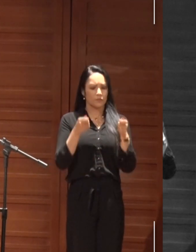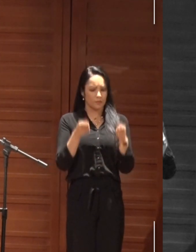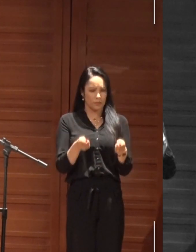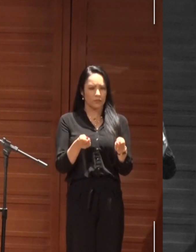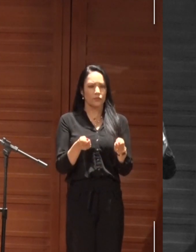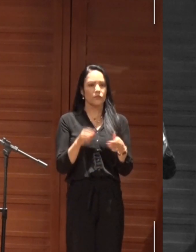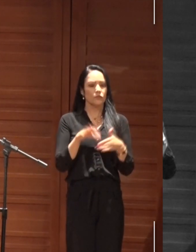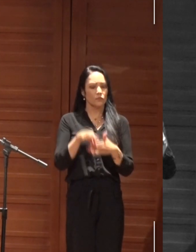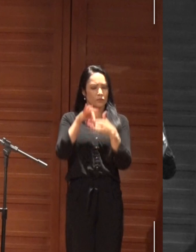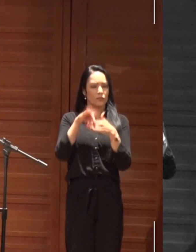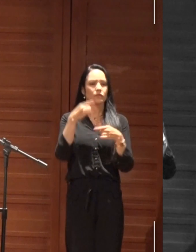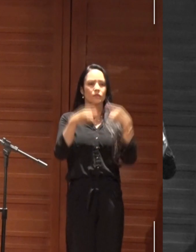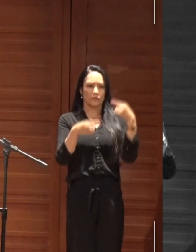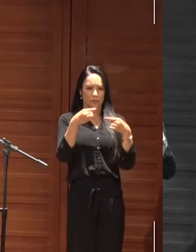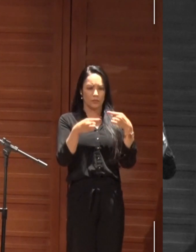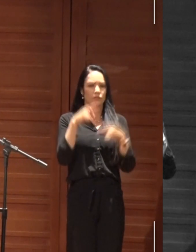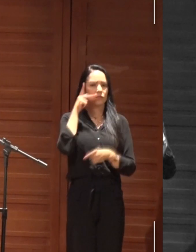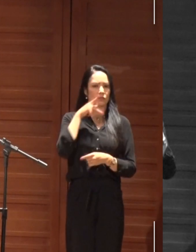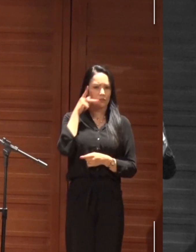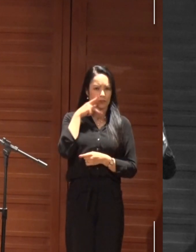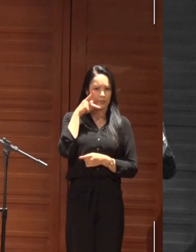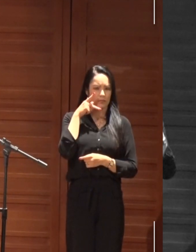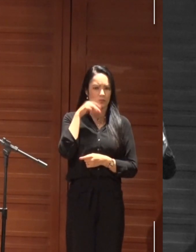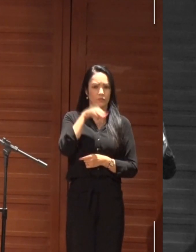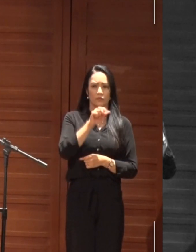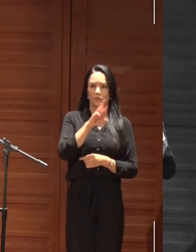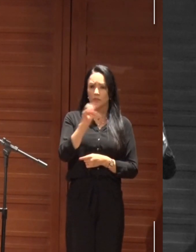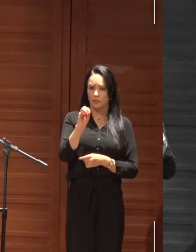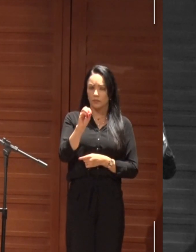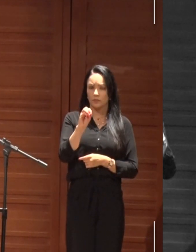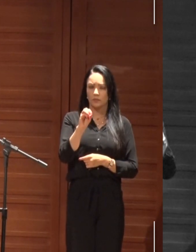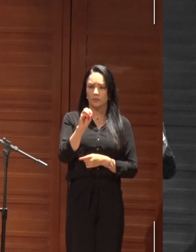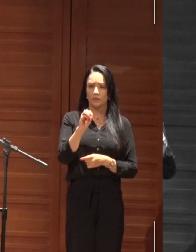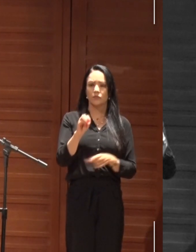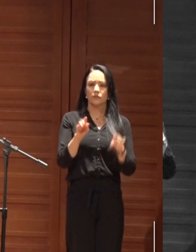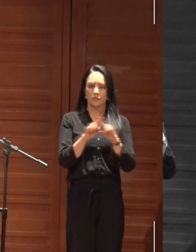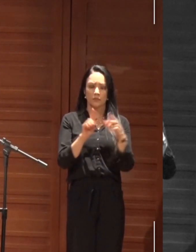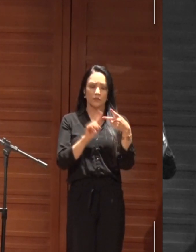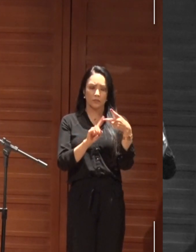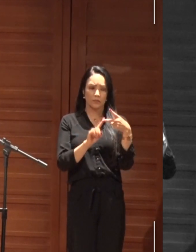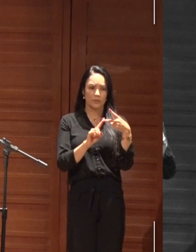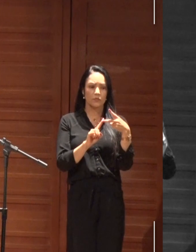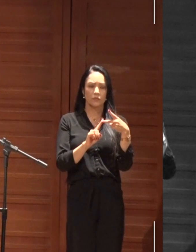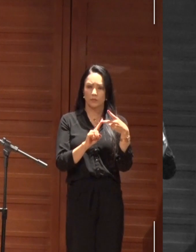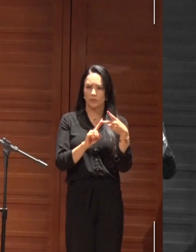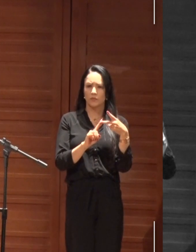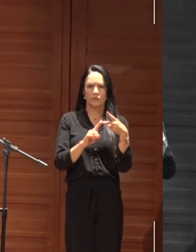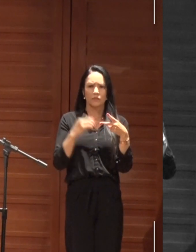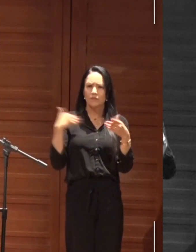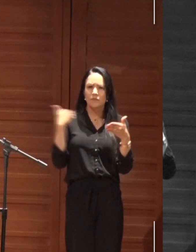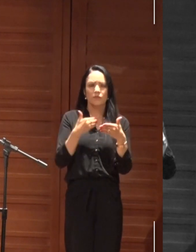solidificação de uma liderança política do Procurador-Geral Mário Luiz Sarrubo e a segunda, a